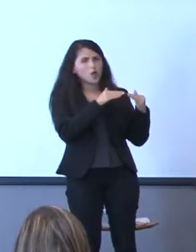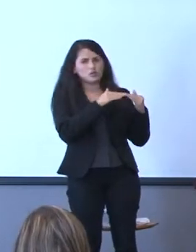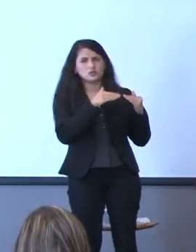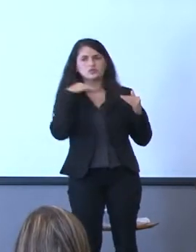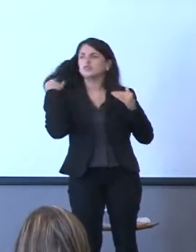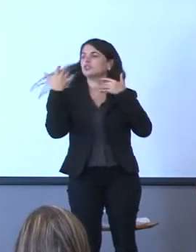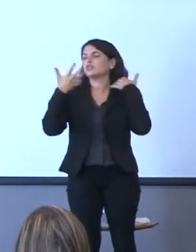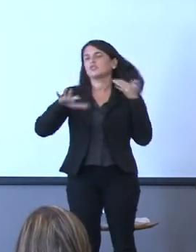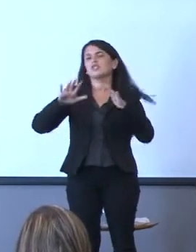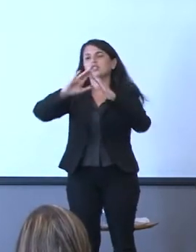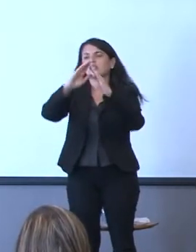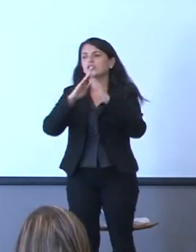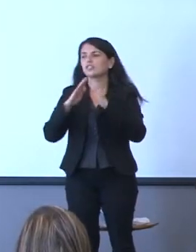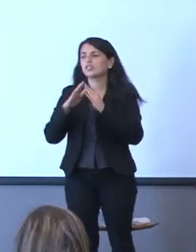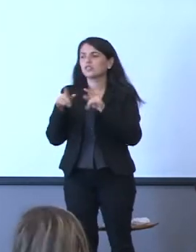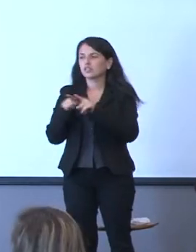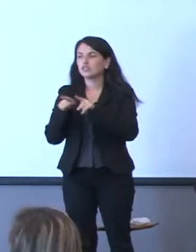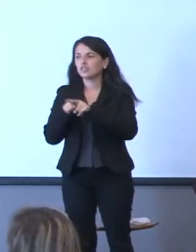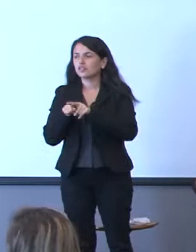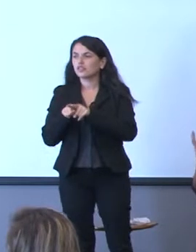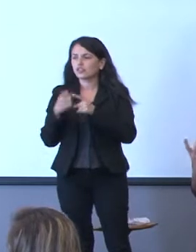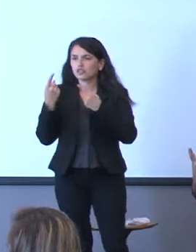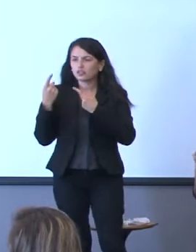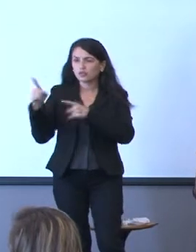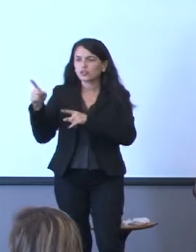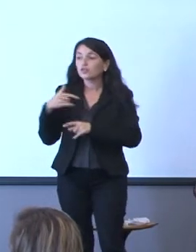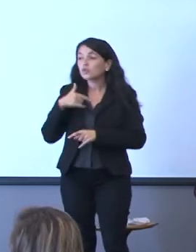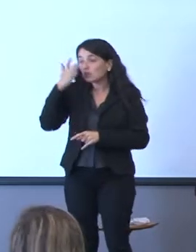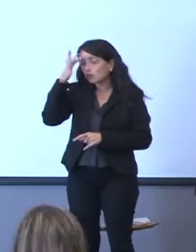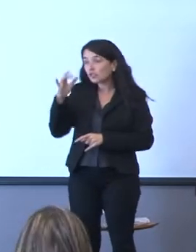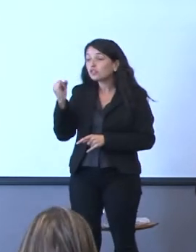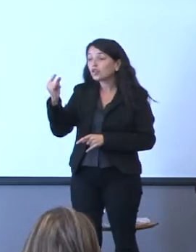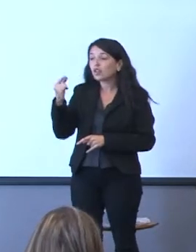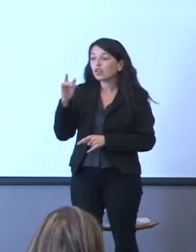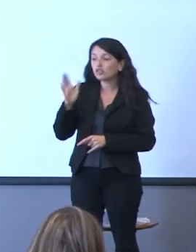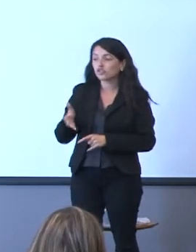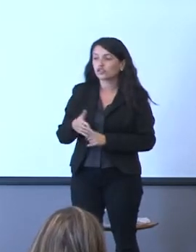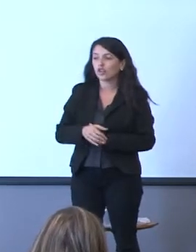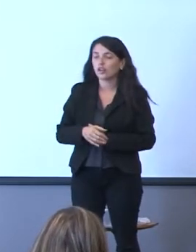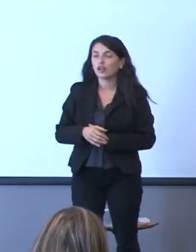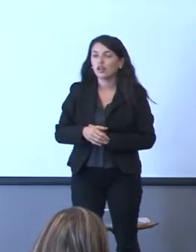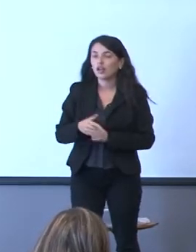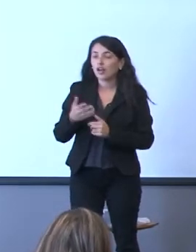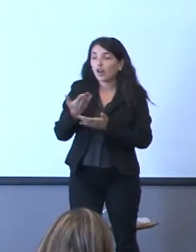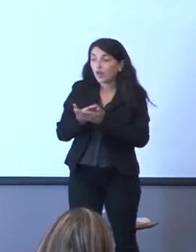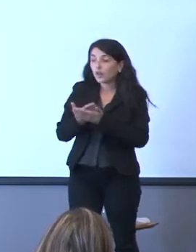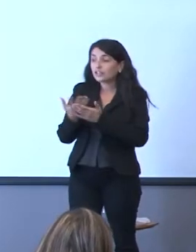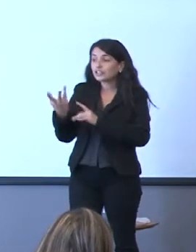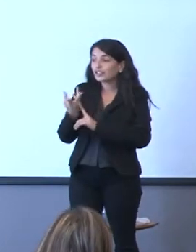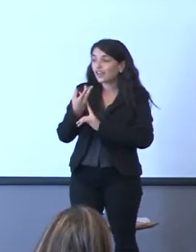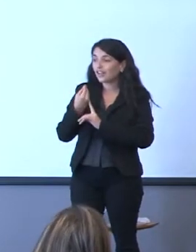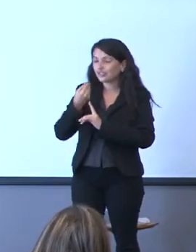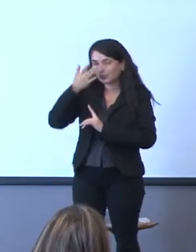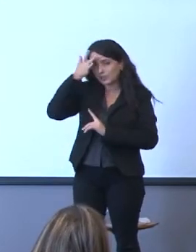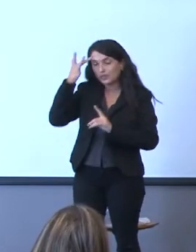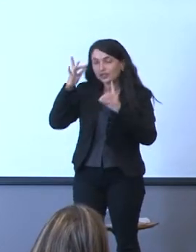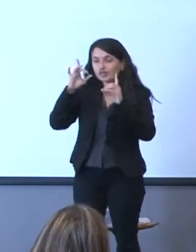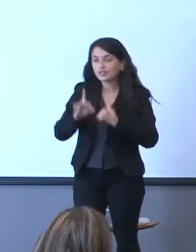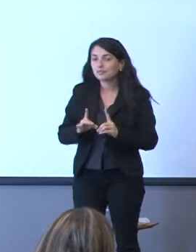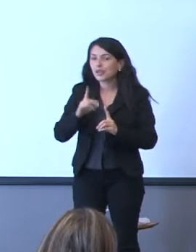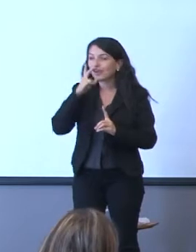também despertar na senhora, assim, eu não sei se a senhora já ouviu isso alguma vez, mas as aulas de artes para criança com deficiência